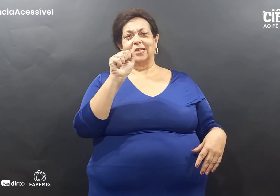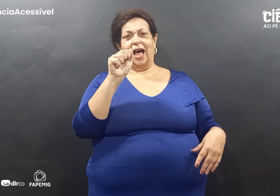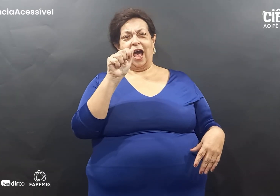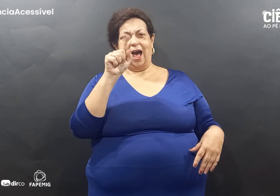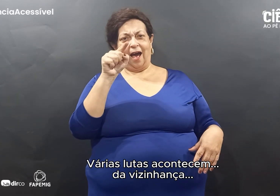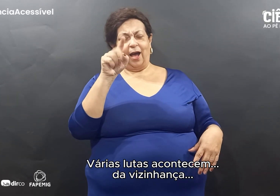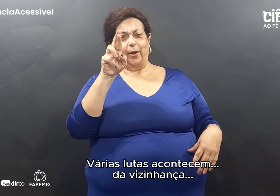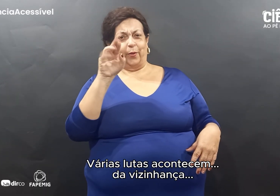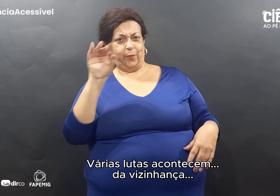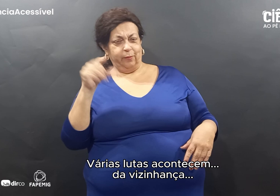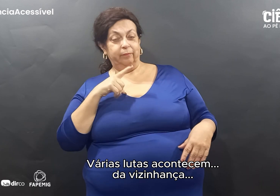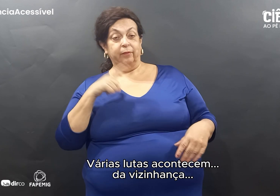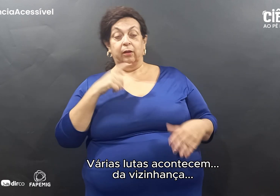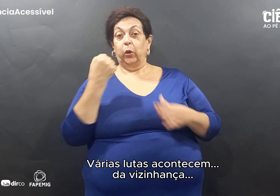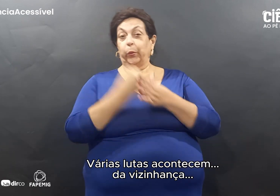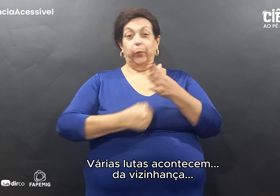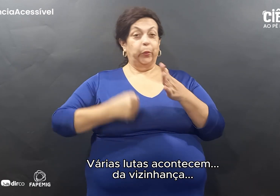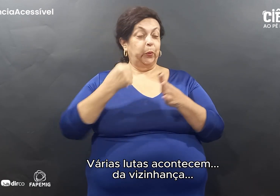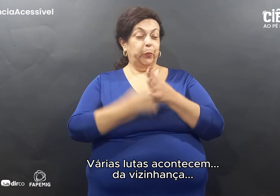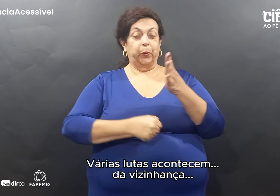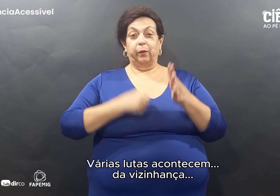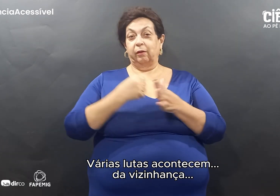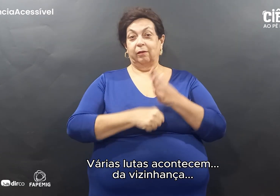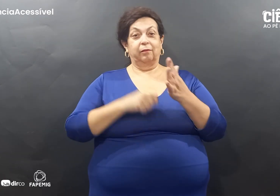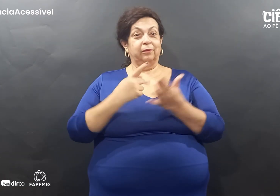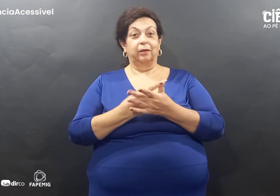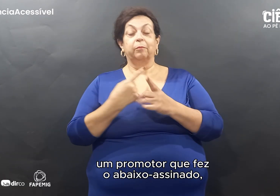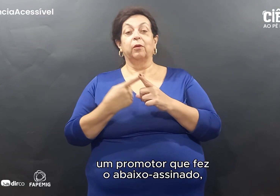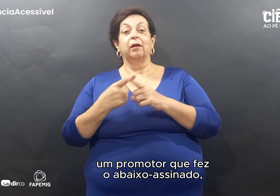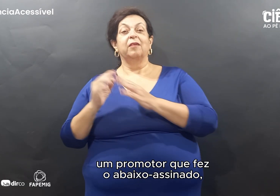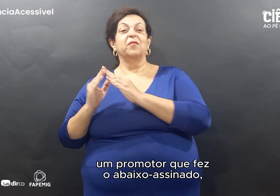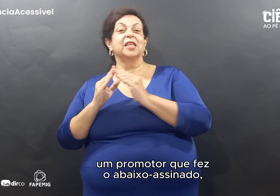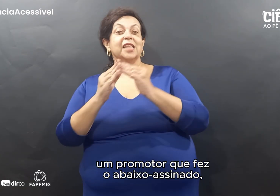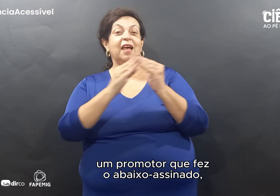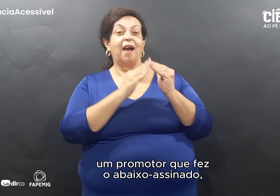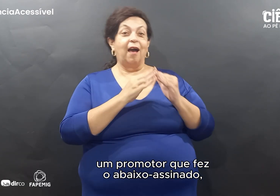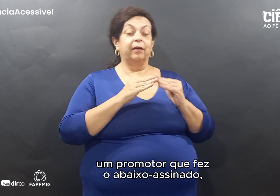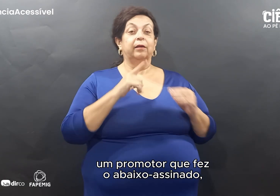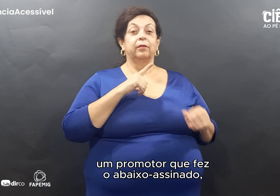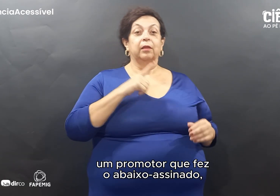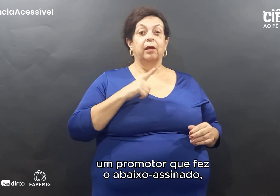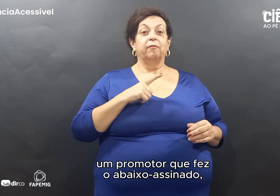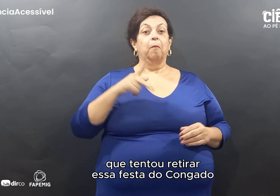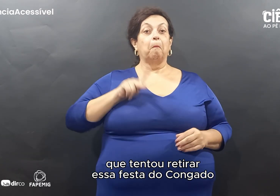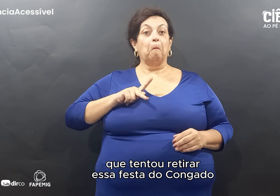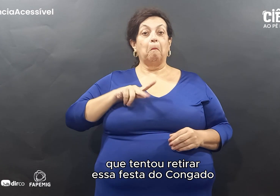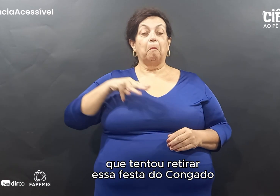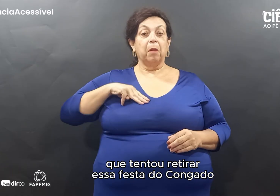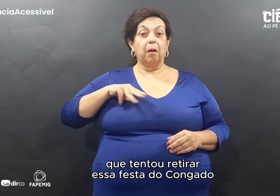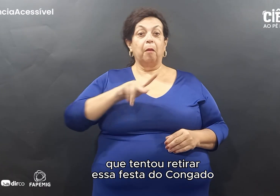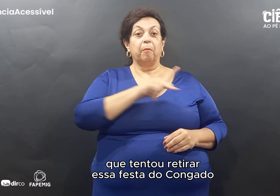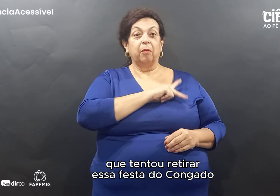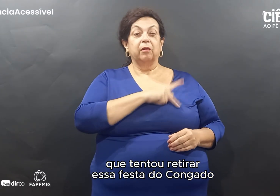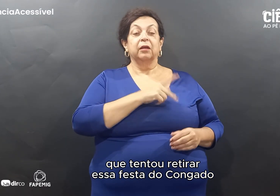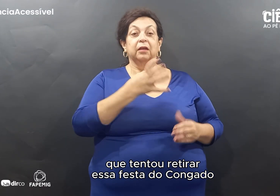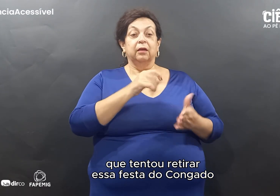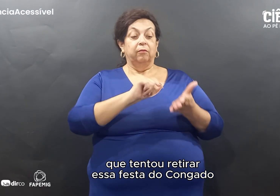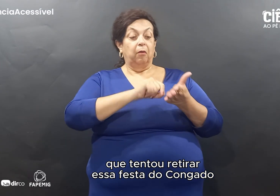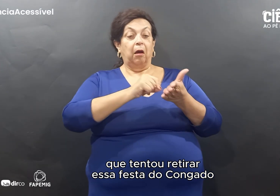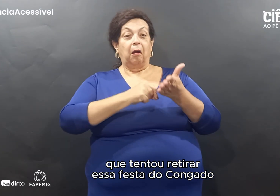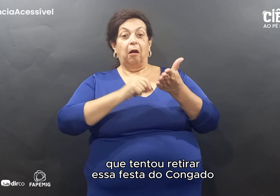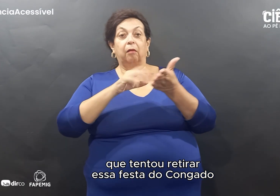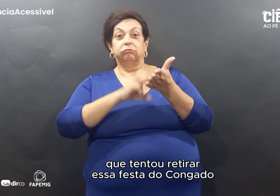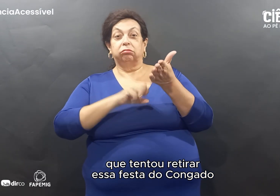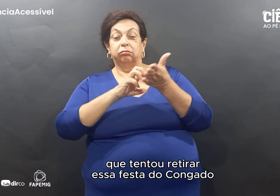estamos. Várias lutas acontecem na vizinhança, um promotor que fez o abaixo-assinado, que tentou retirar essa